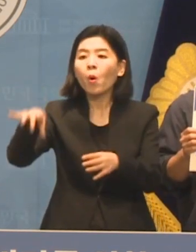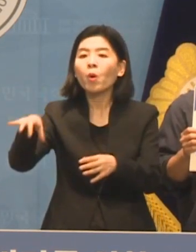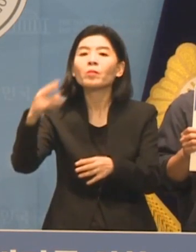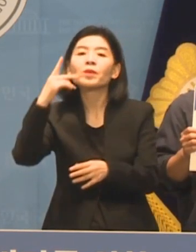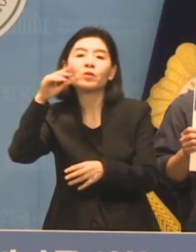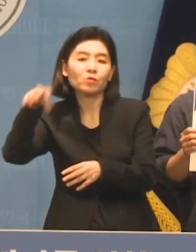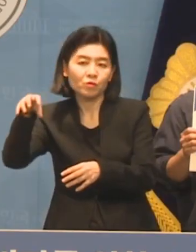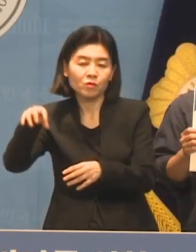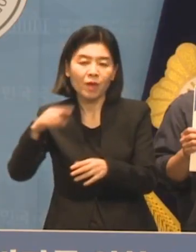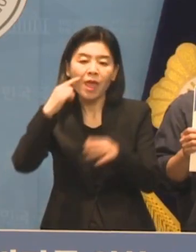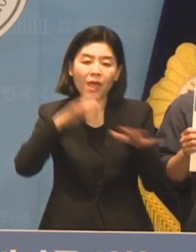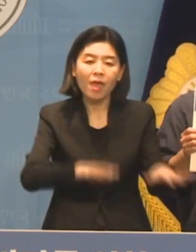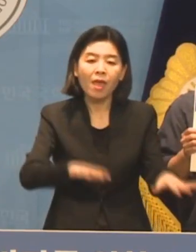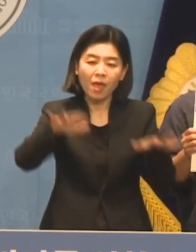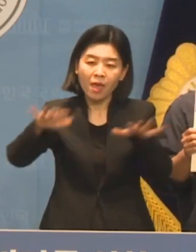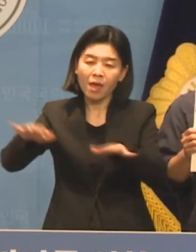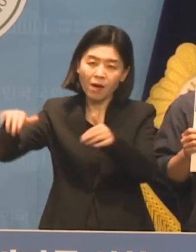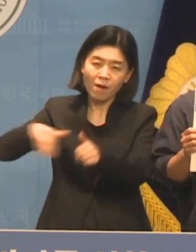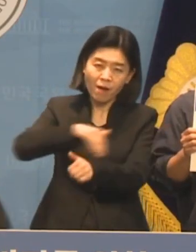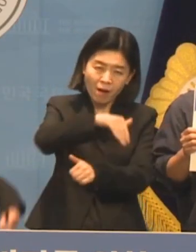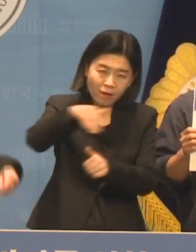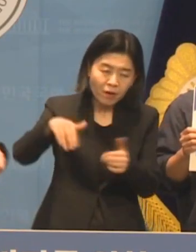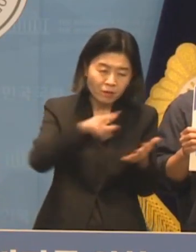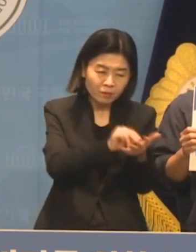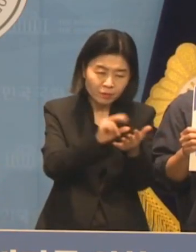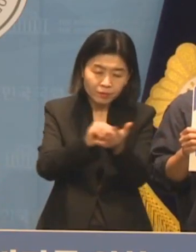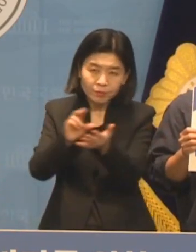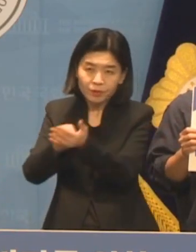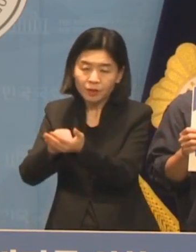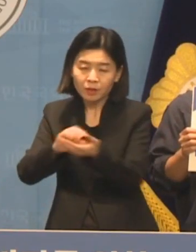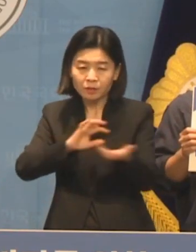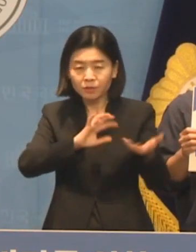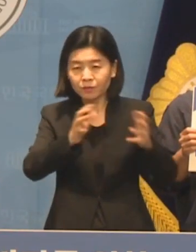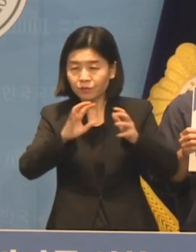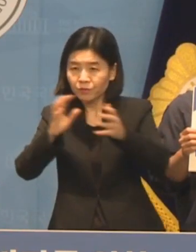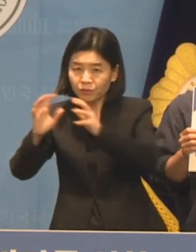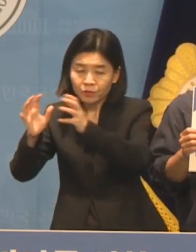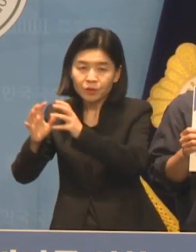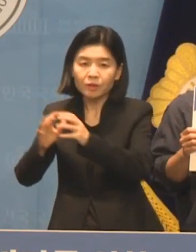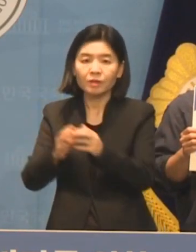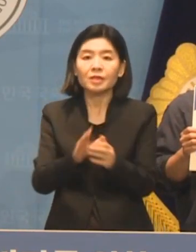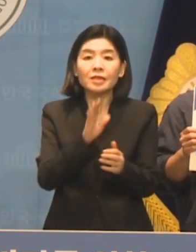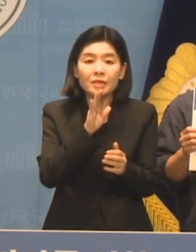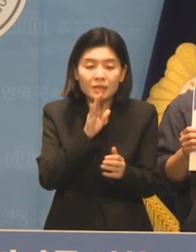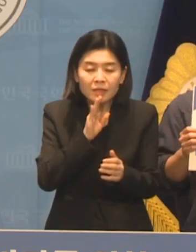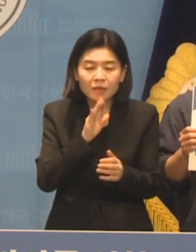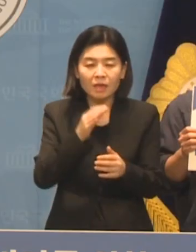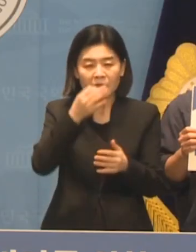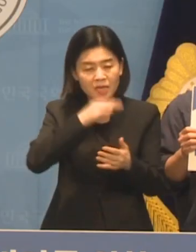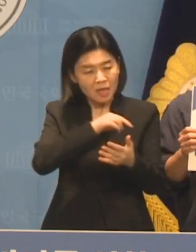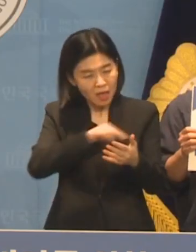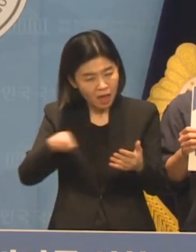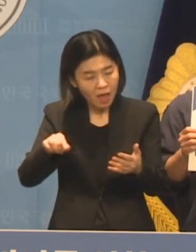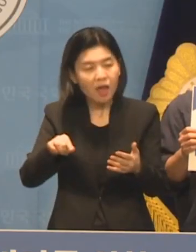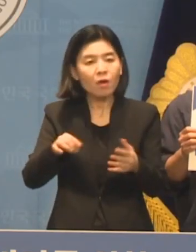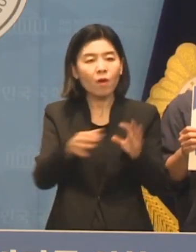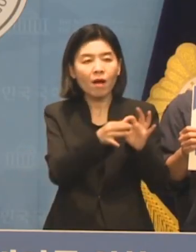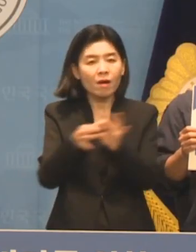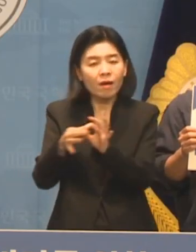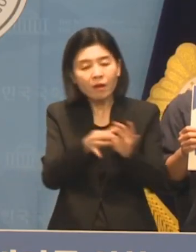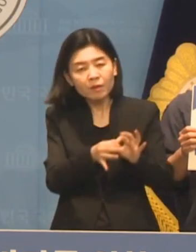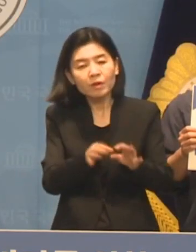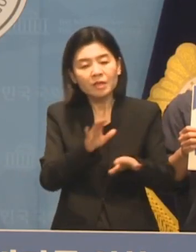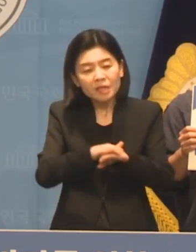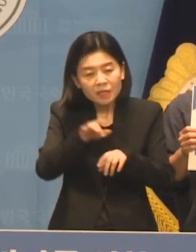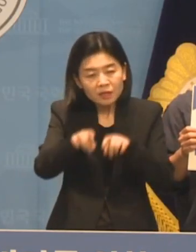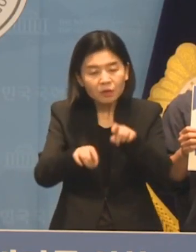해양과 관련된 다양한 이슈를 논의하고 참여들과 각 이해관계자들의 실천적 대안을 모색해온